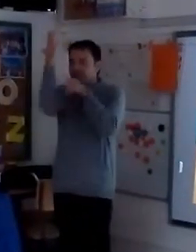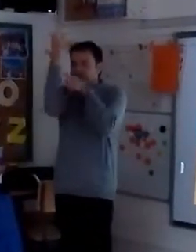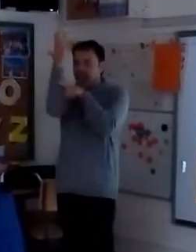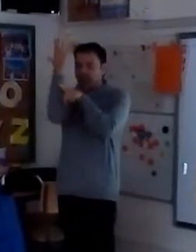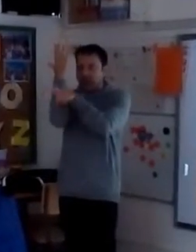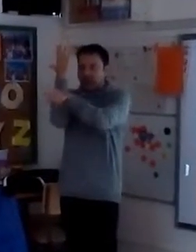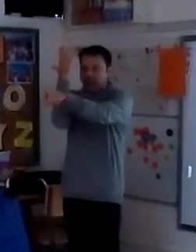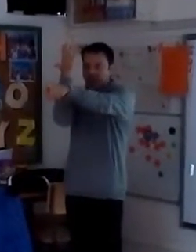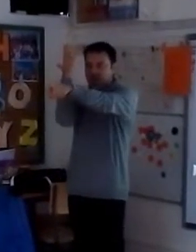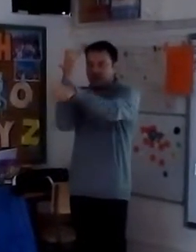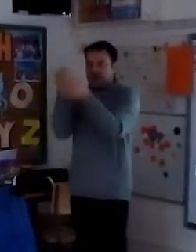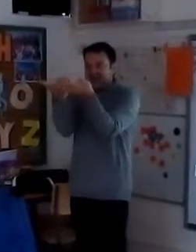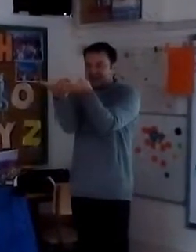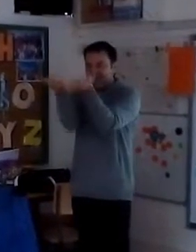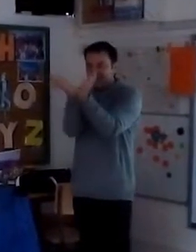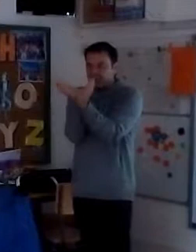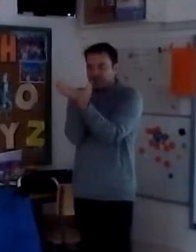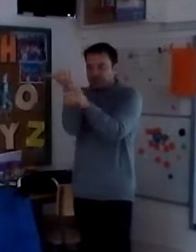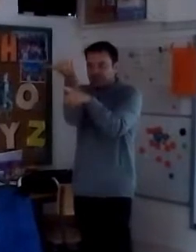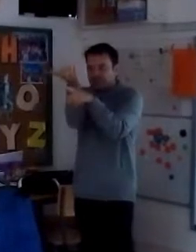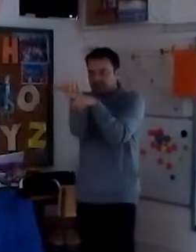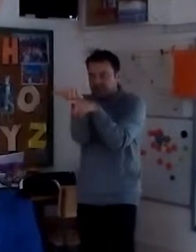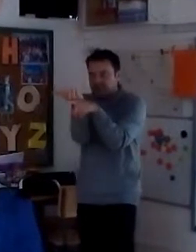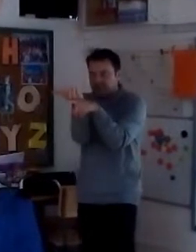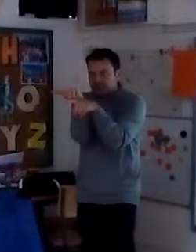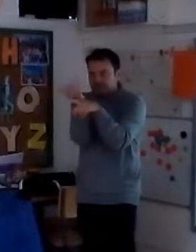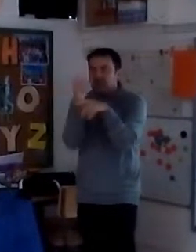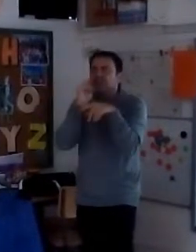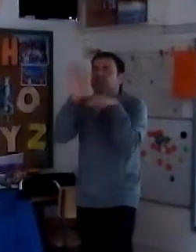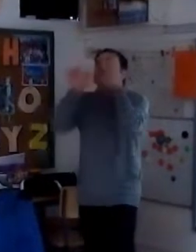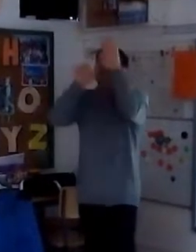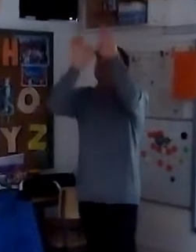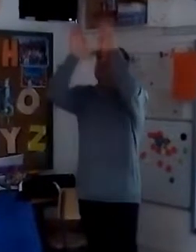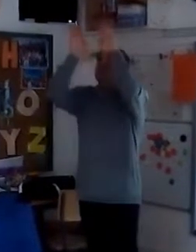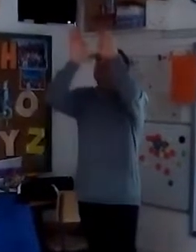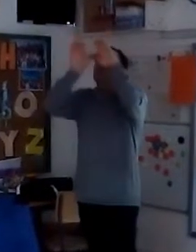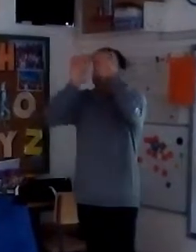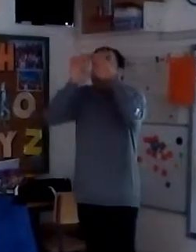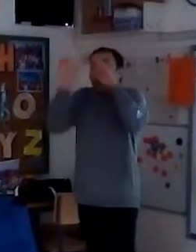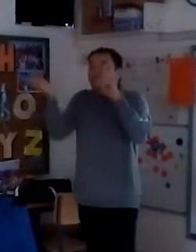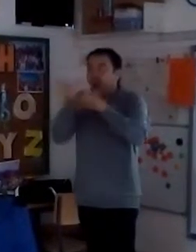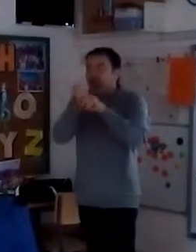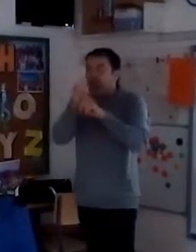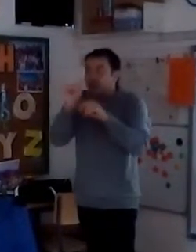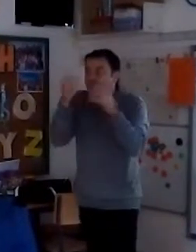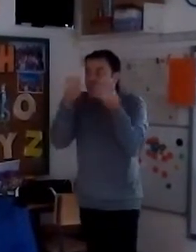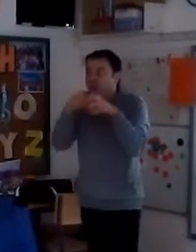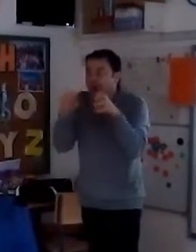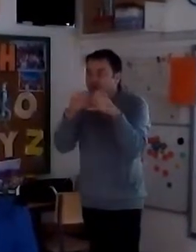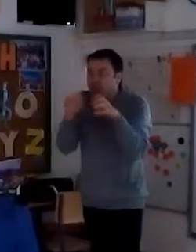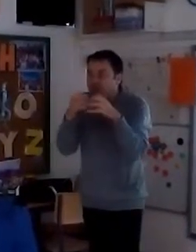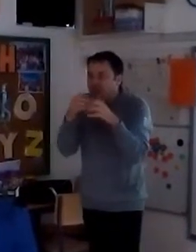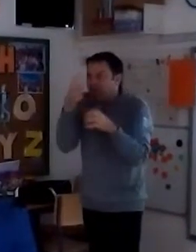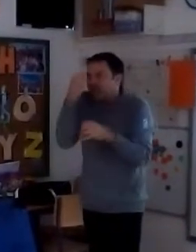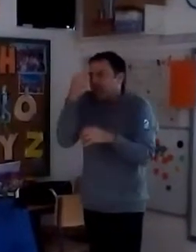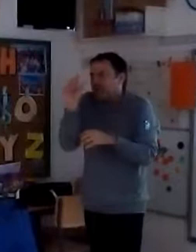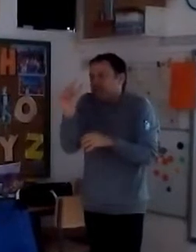árbol, en una rama de un árbol, ahí había un nidito y dentro del nidito miró. ¡Ah! ¡Anda, otro huevo! Pero